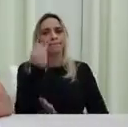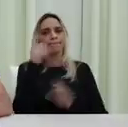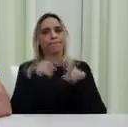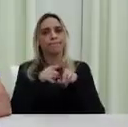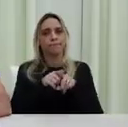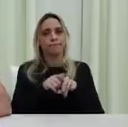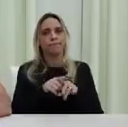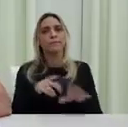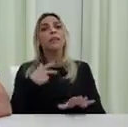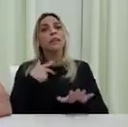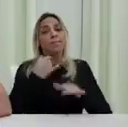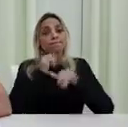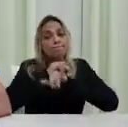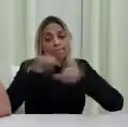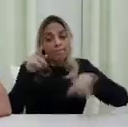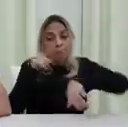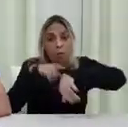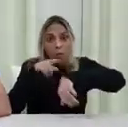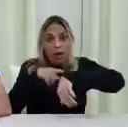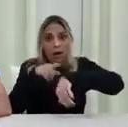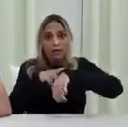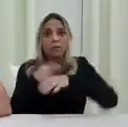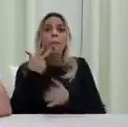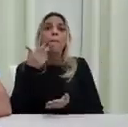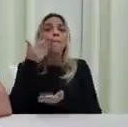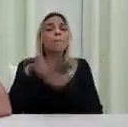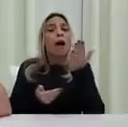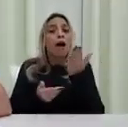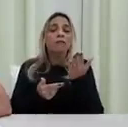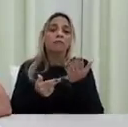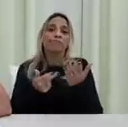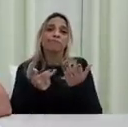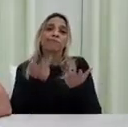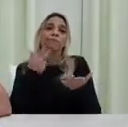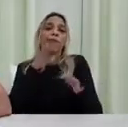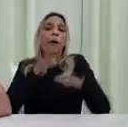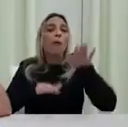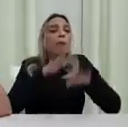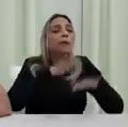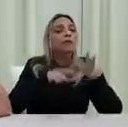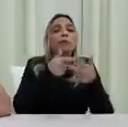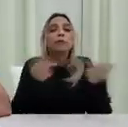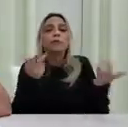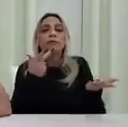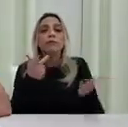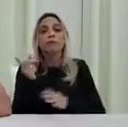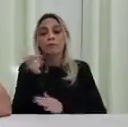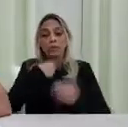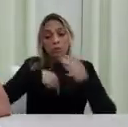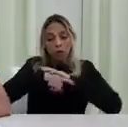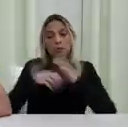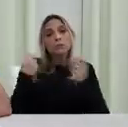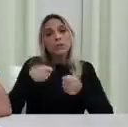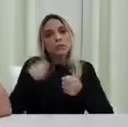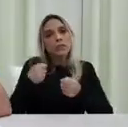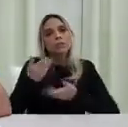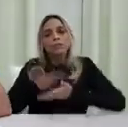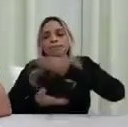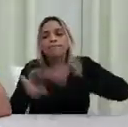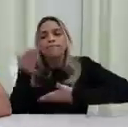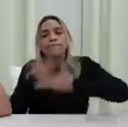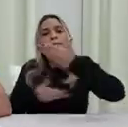E eu falei para a imprensa ali, né, que pese alguns percalços entre nós, nós devemos nos entender para que a